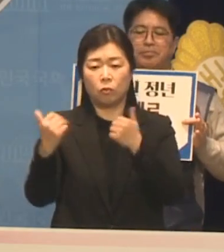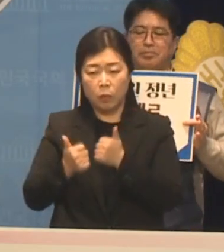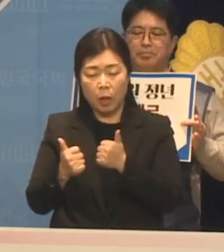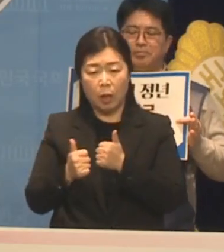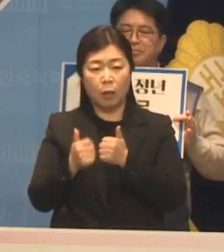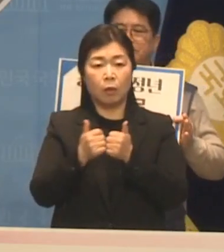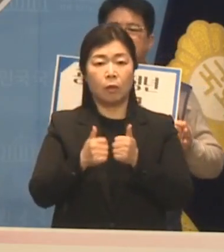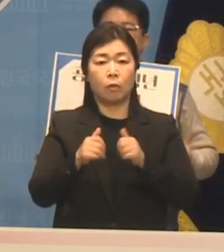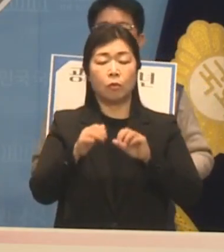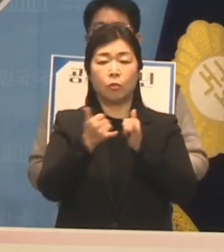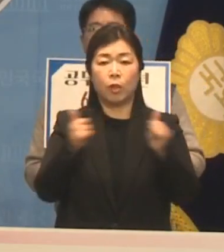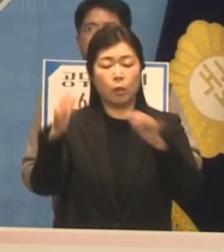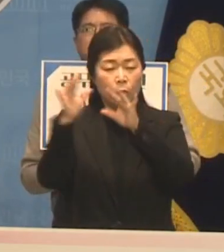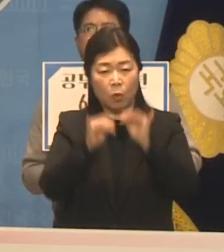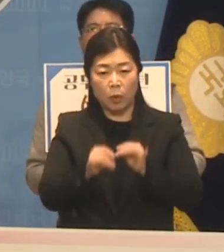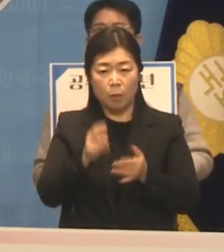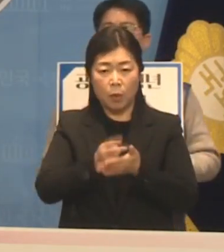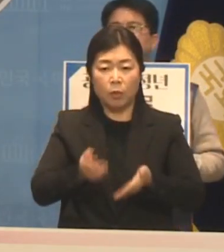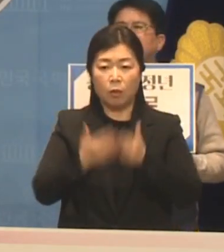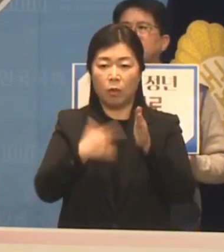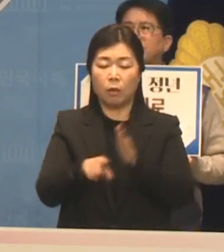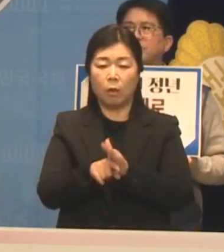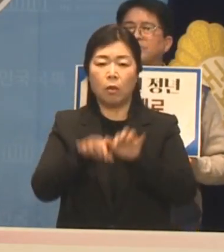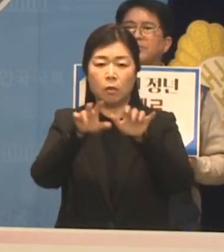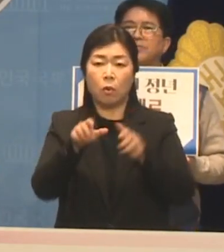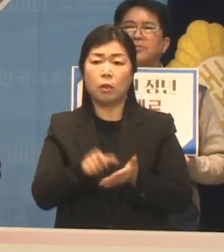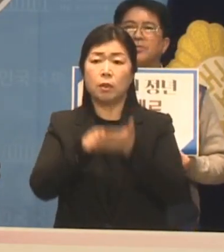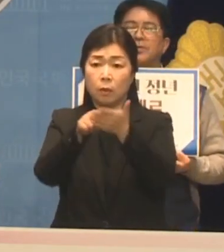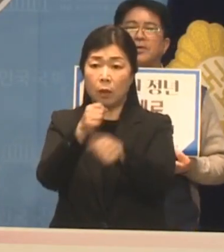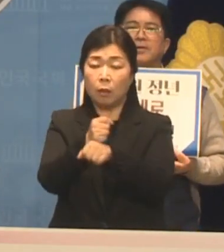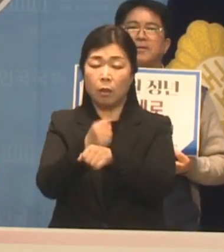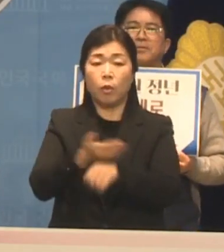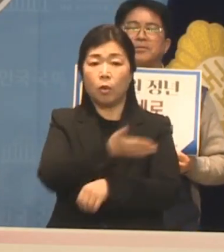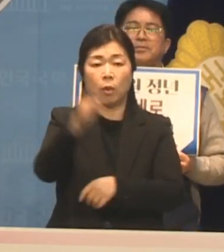국민동의 입법 청원을 진행합니다. 기자 여러분들의 많은